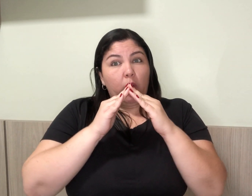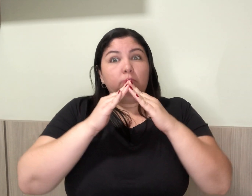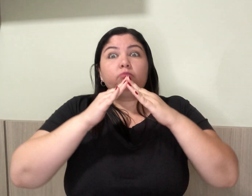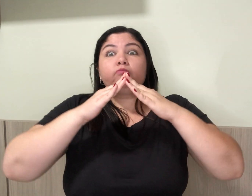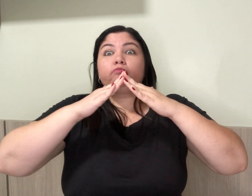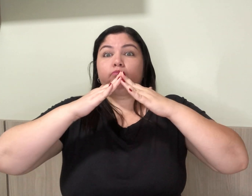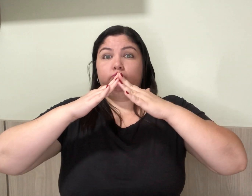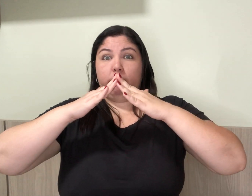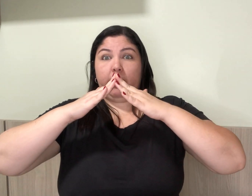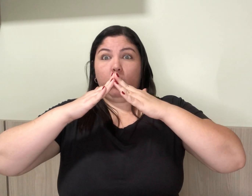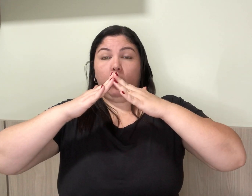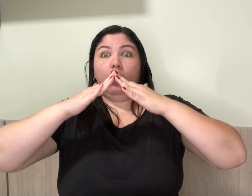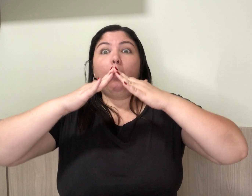maior, maior,